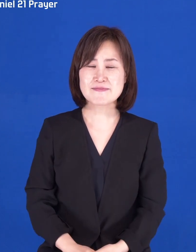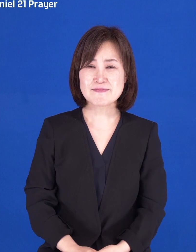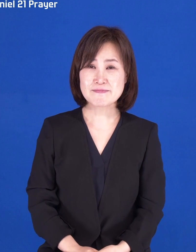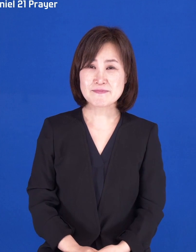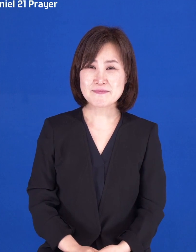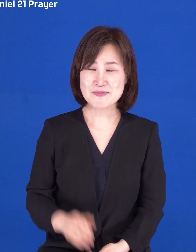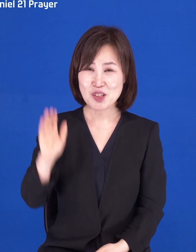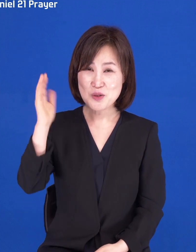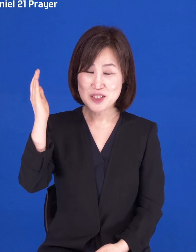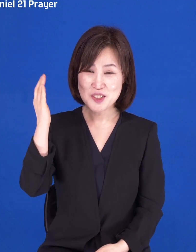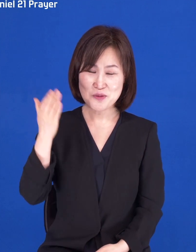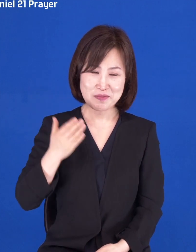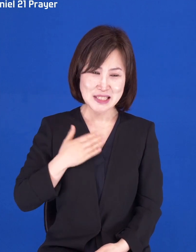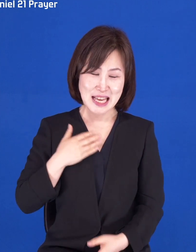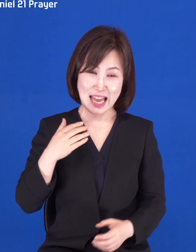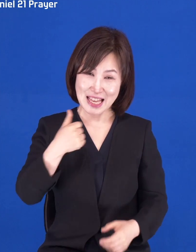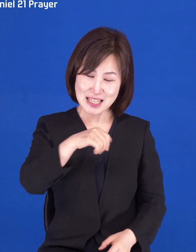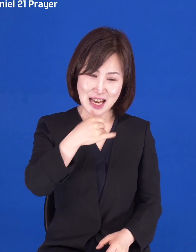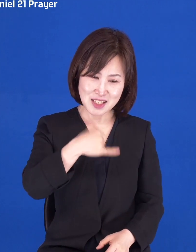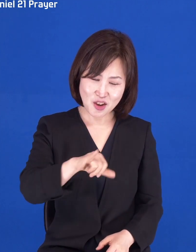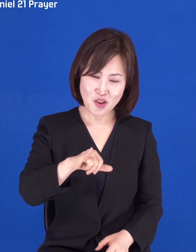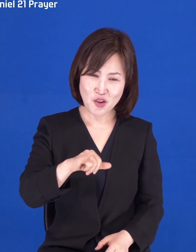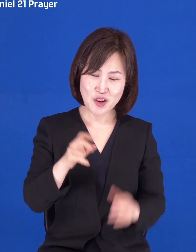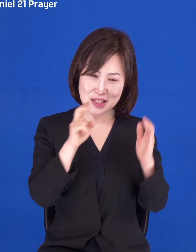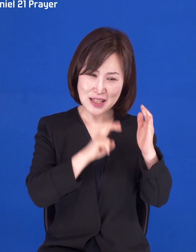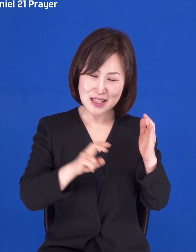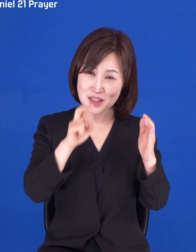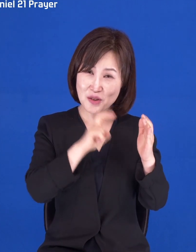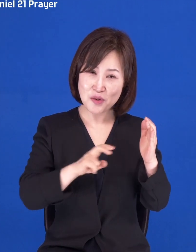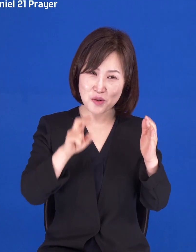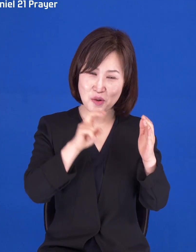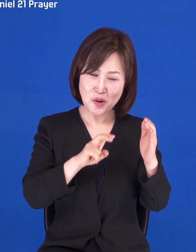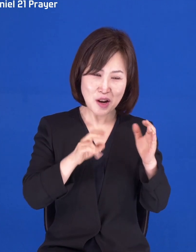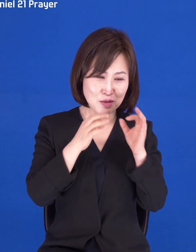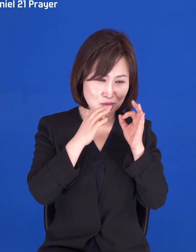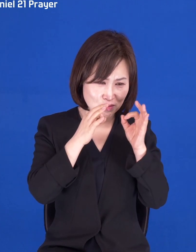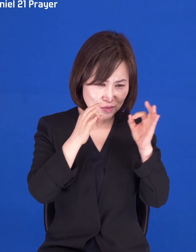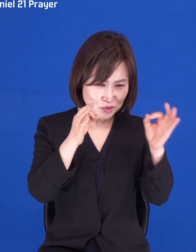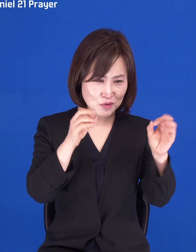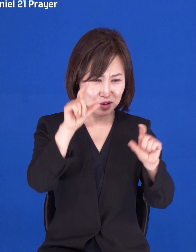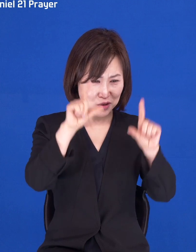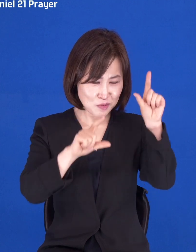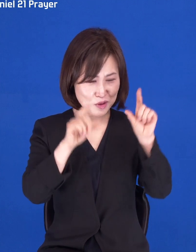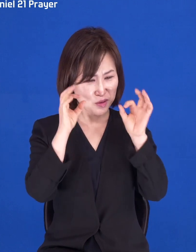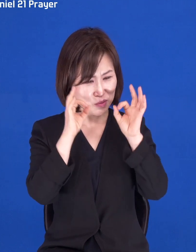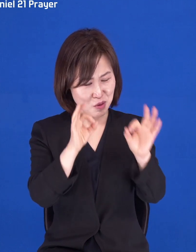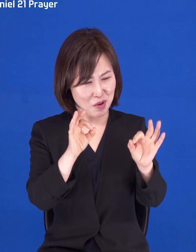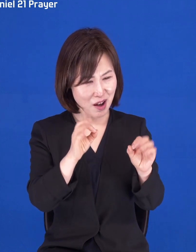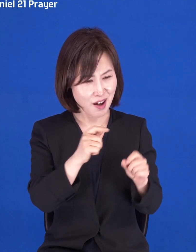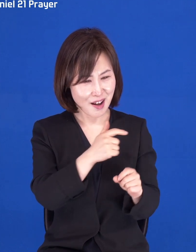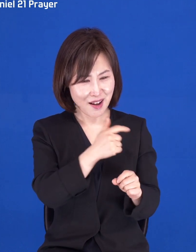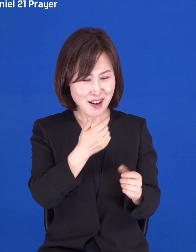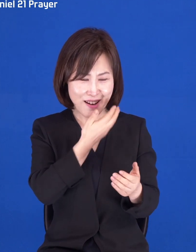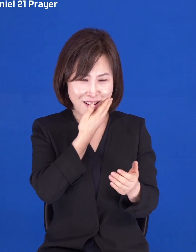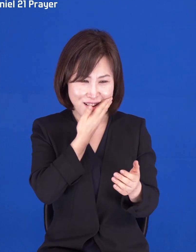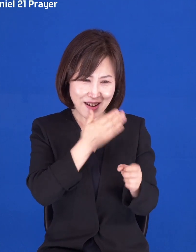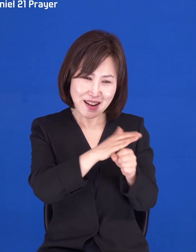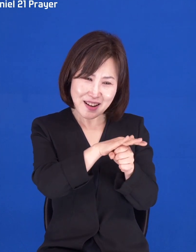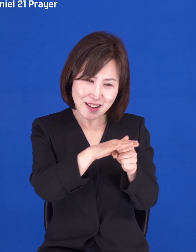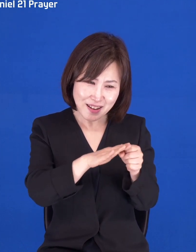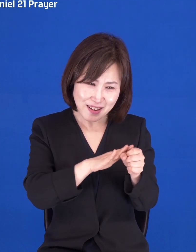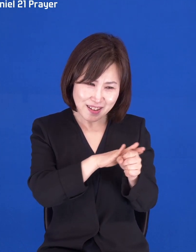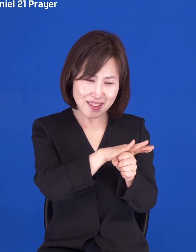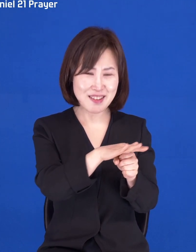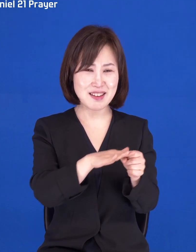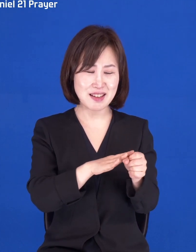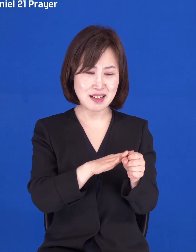요즘 저희 아이들이 커가면서 찬송가를 펼치고 따라 부르는 모습을 볼 때 얼마나 사랑스러운지 모릅니다.